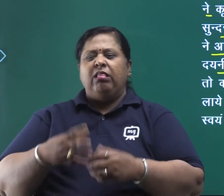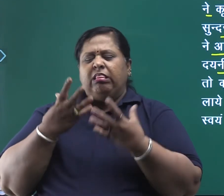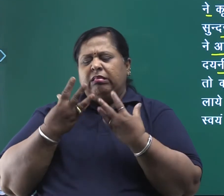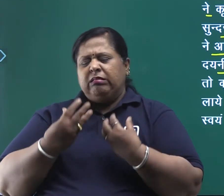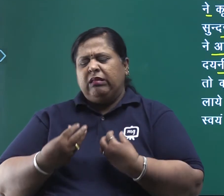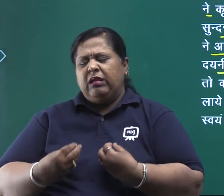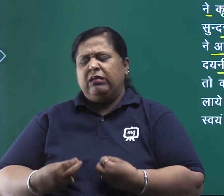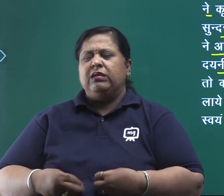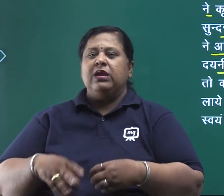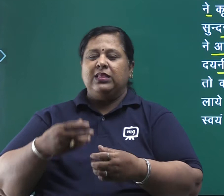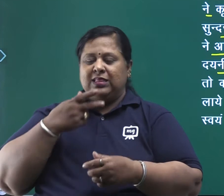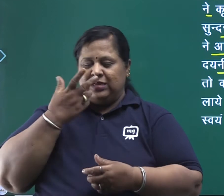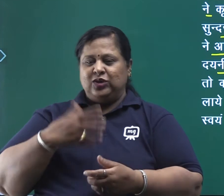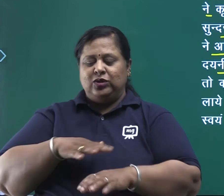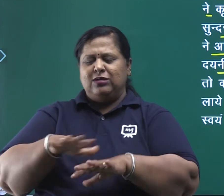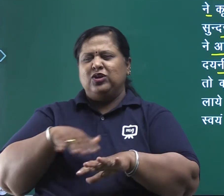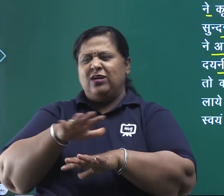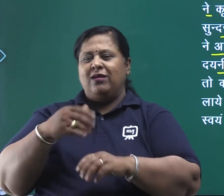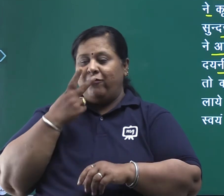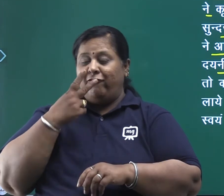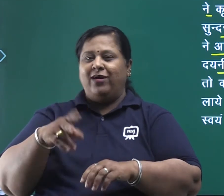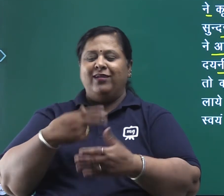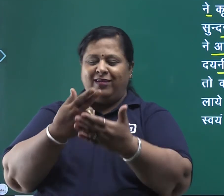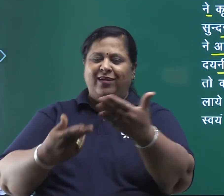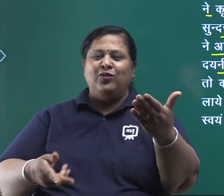दयनीय दशा का वर्णन किया तो